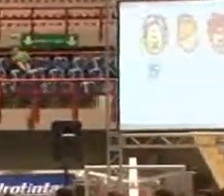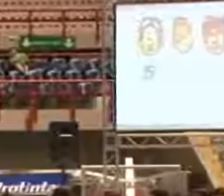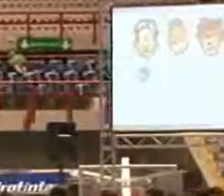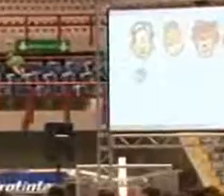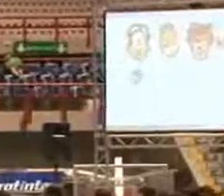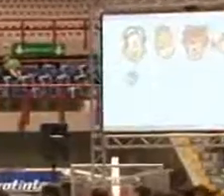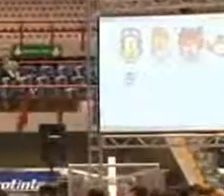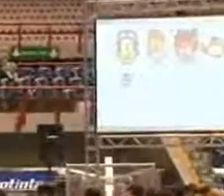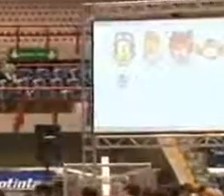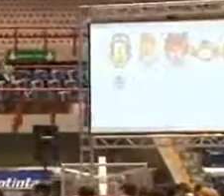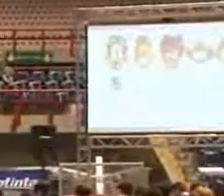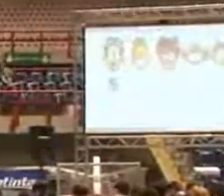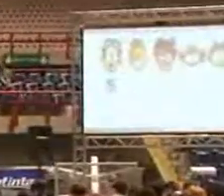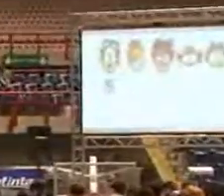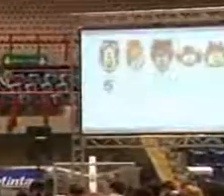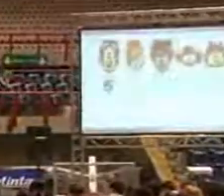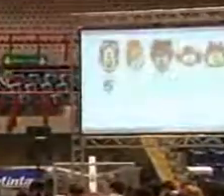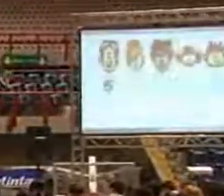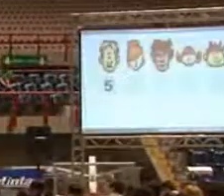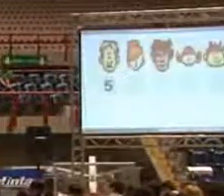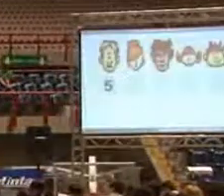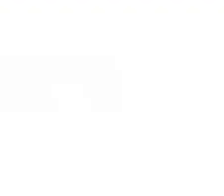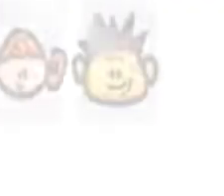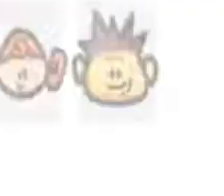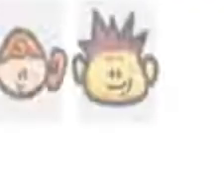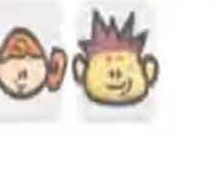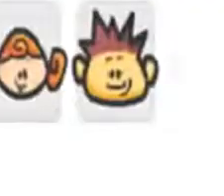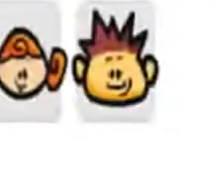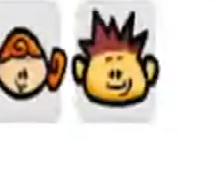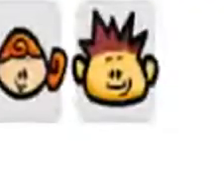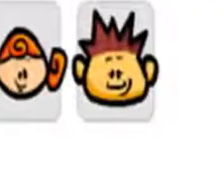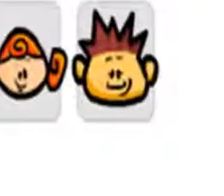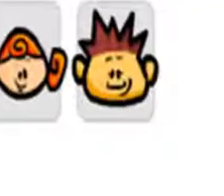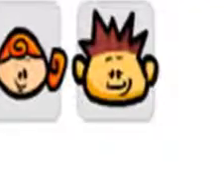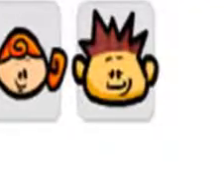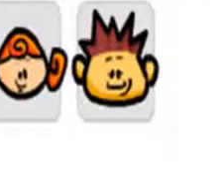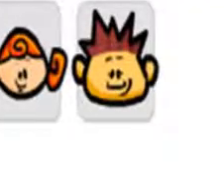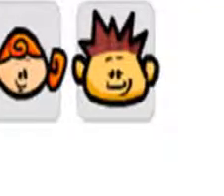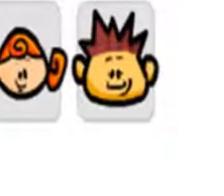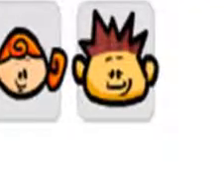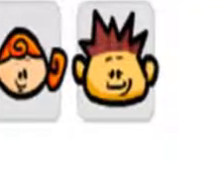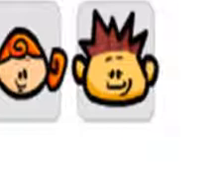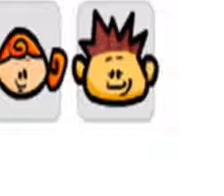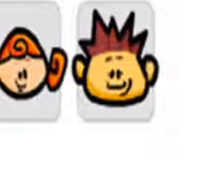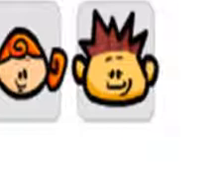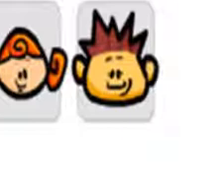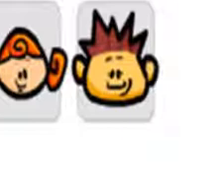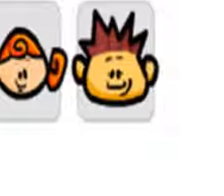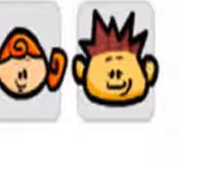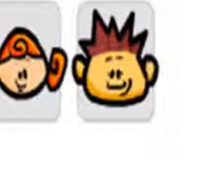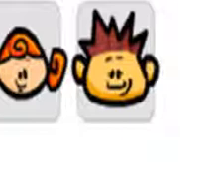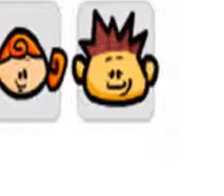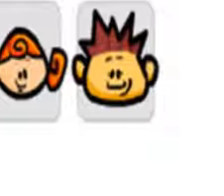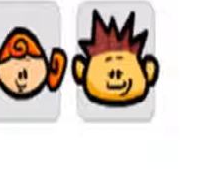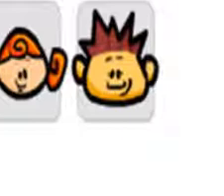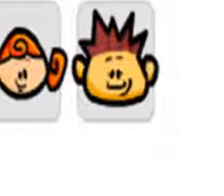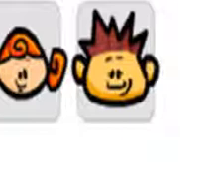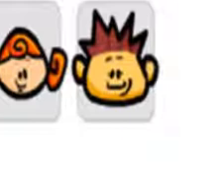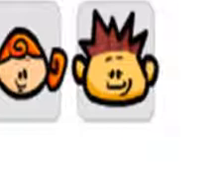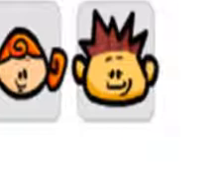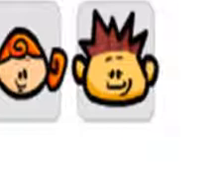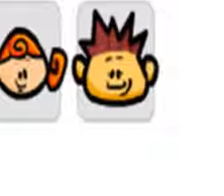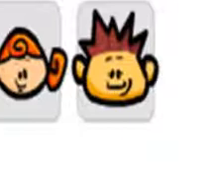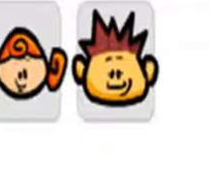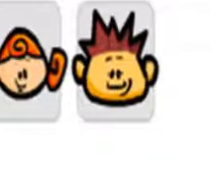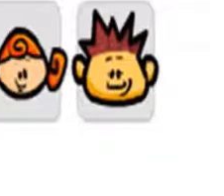5 opções para dizer quem vai ficar na primeira posição. Mas eu vou ter que escolher alguém, não vou, para a primeira posição? Na hora que eu escolher